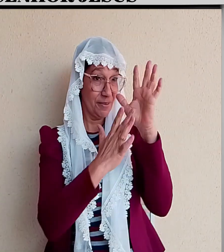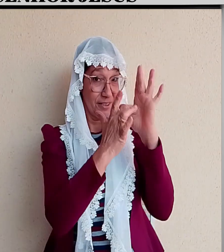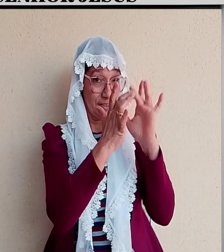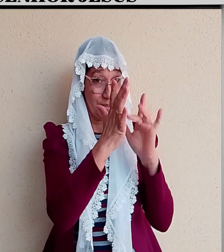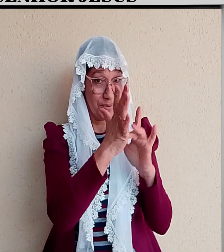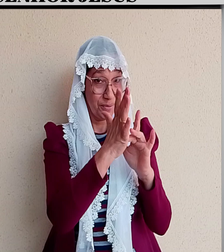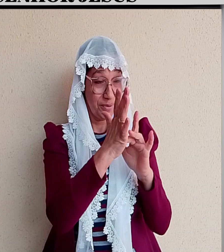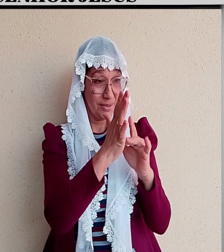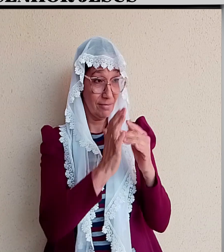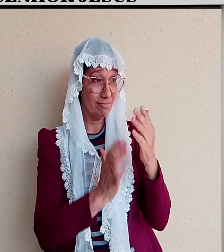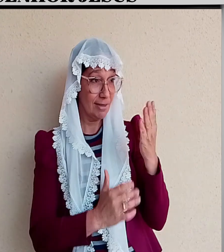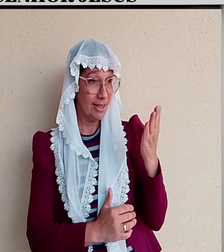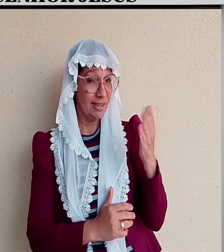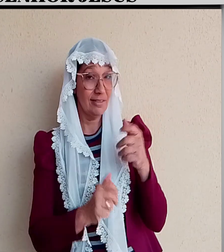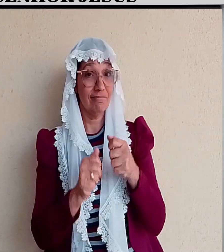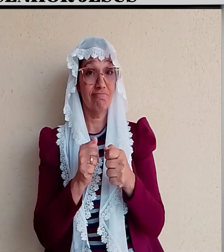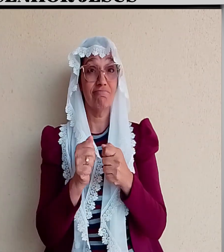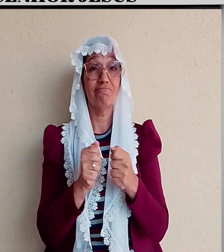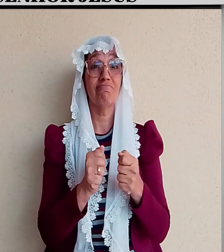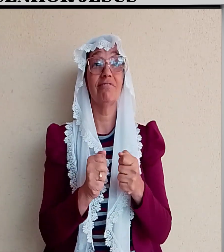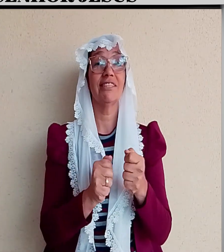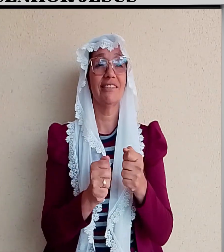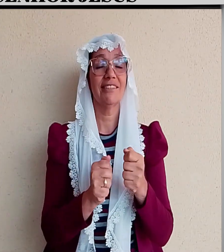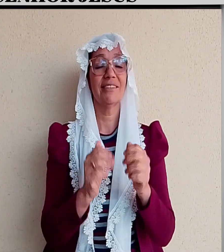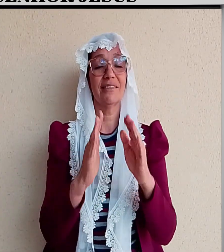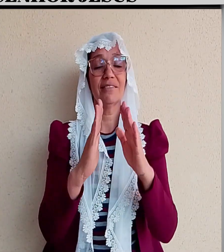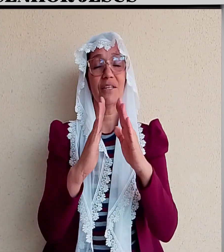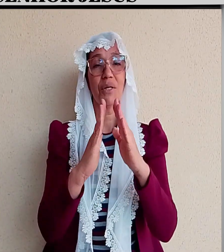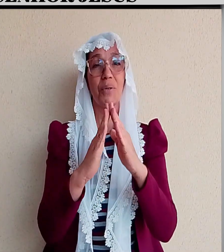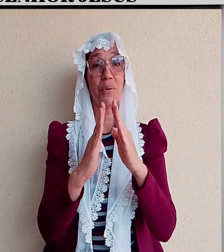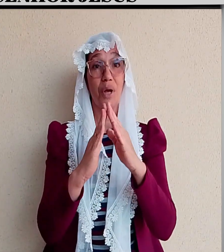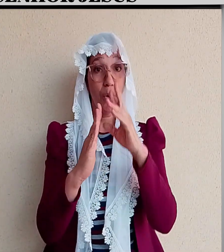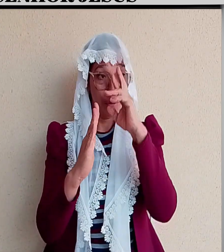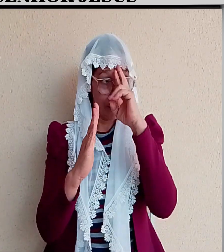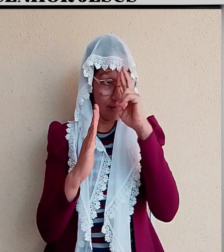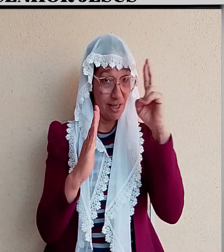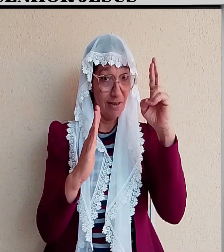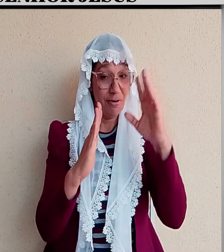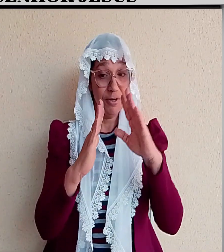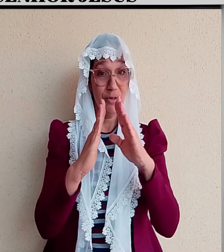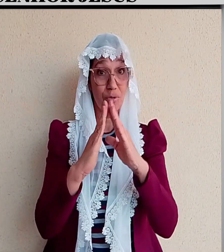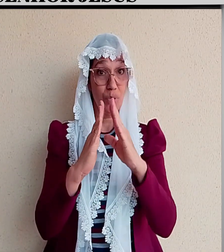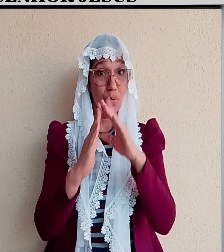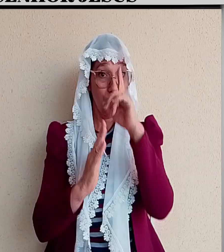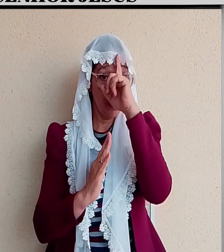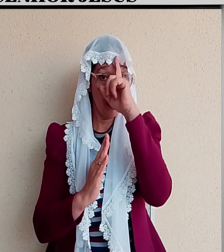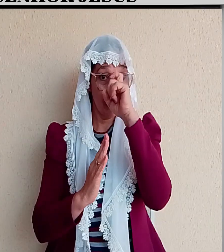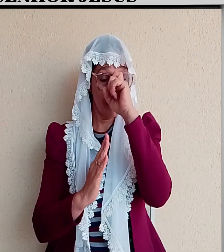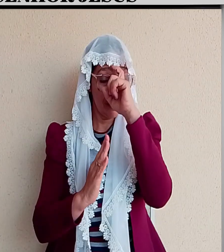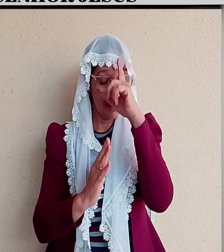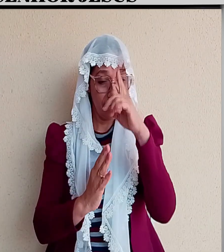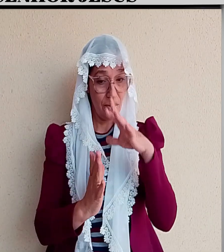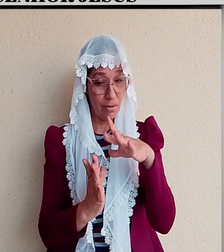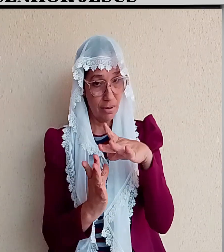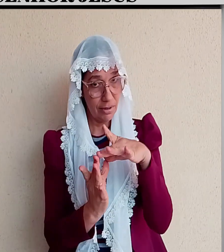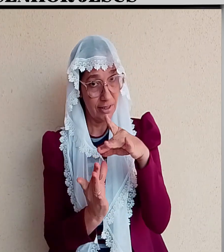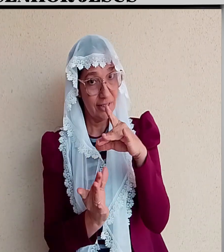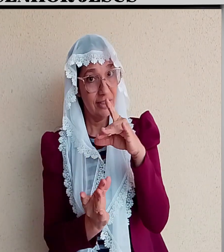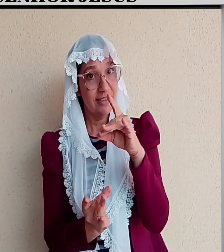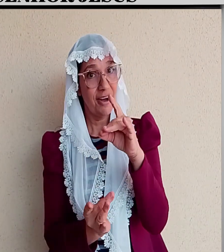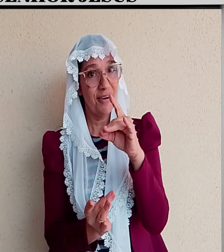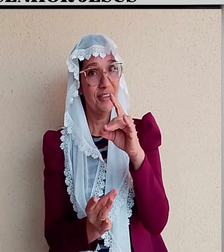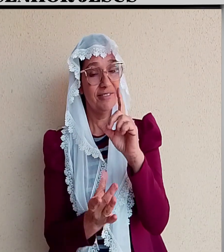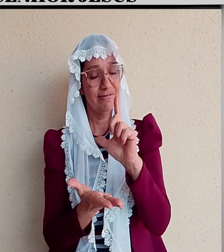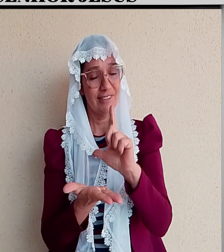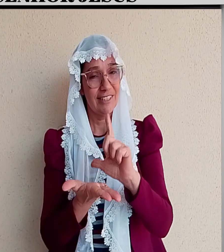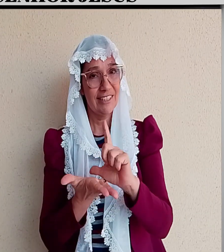mais jeito, aleluia, já está impresso também. Glória a Jesus. Este há de me negar, há de me trair. Glória a